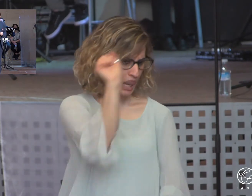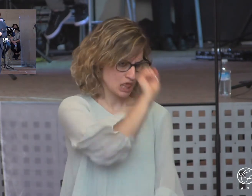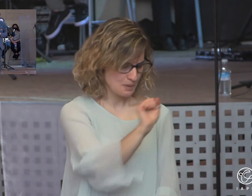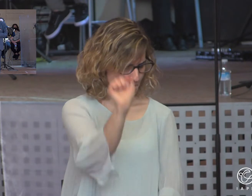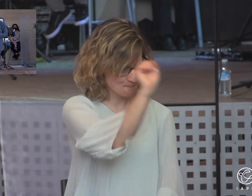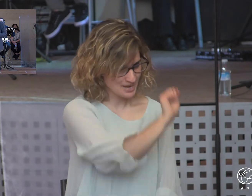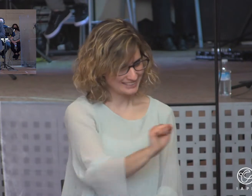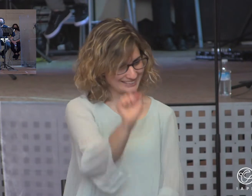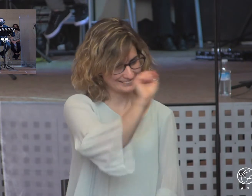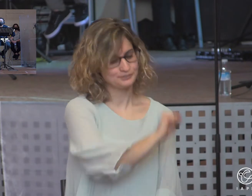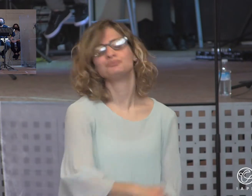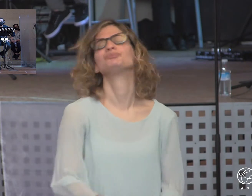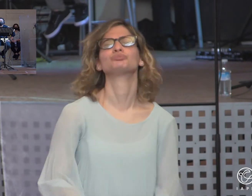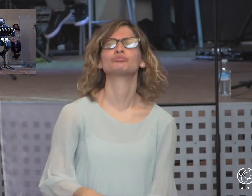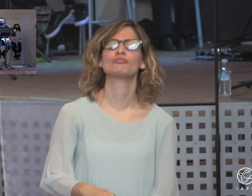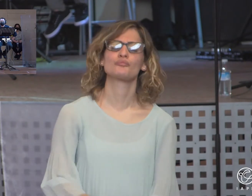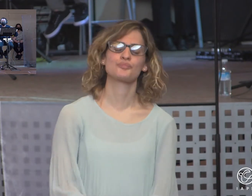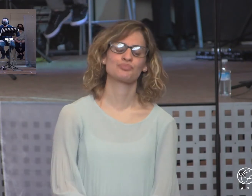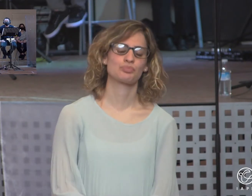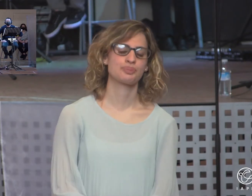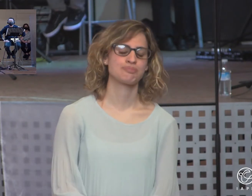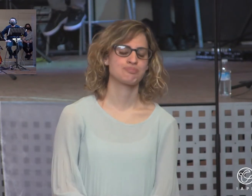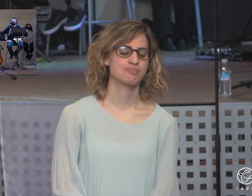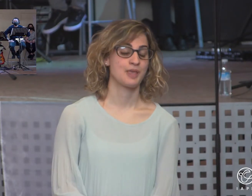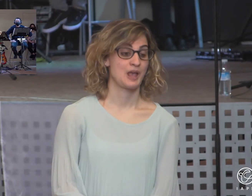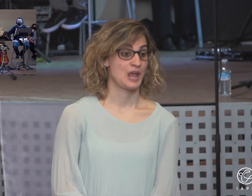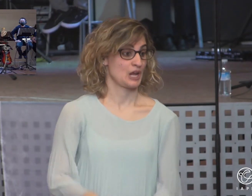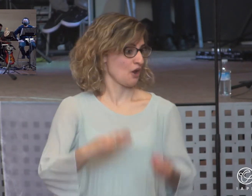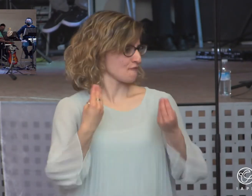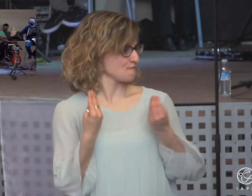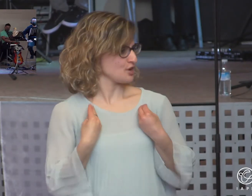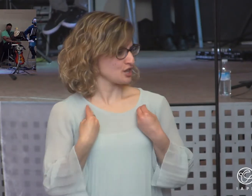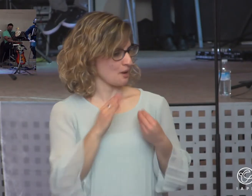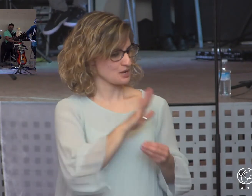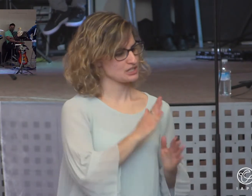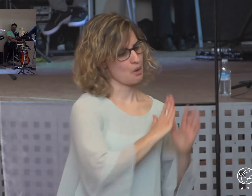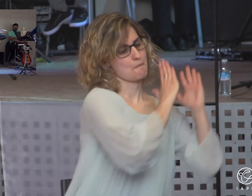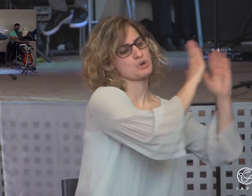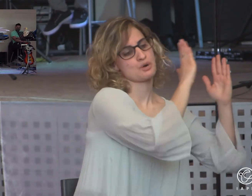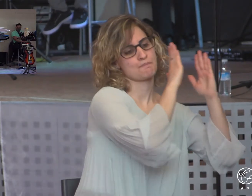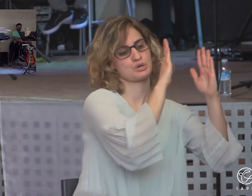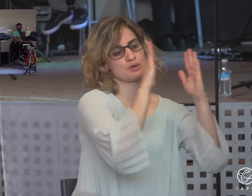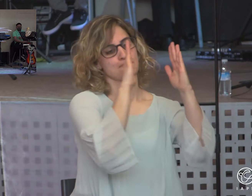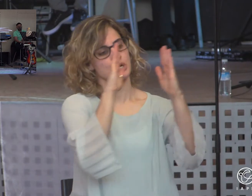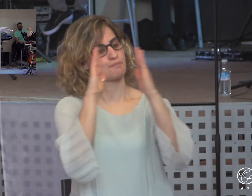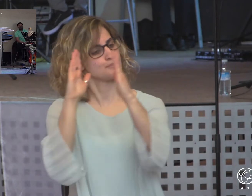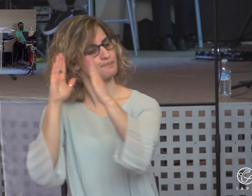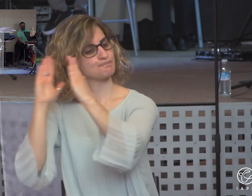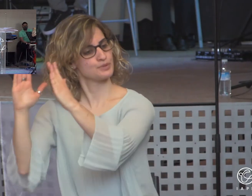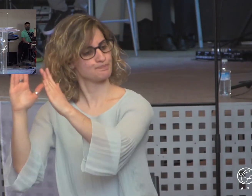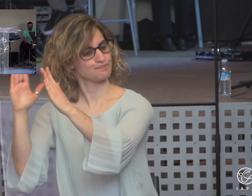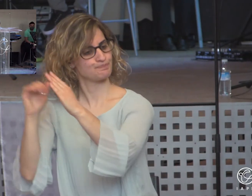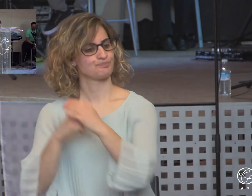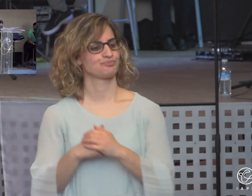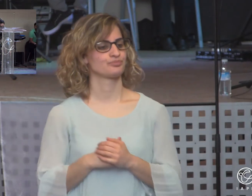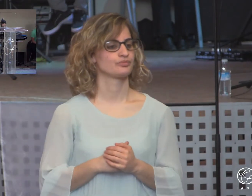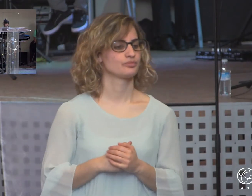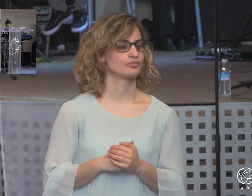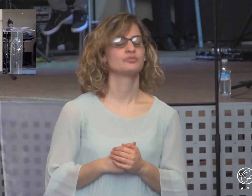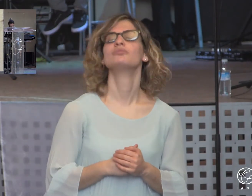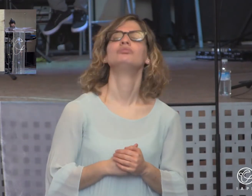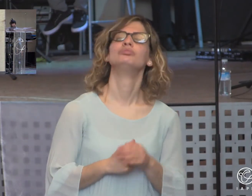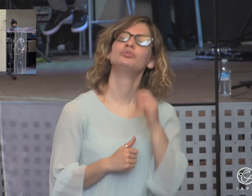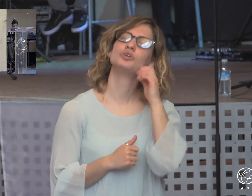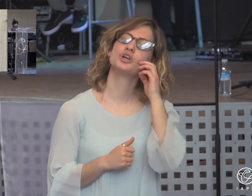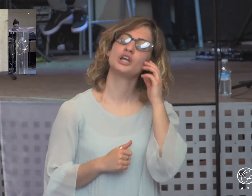Que no tengan que sacar a los cambistas de mi vida diciéndome que fuera. Que yo tenga el discernimiento